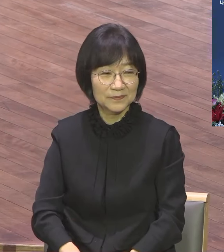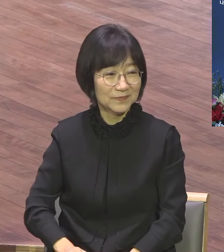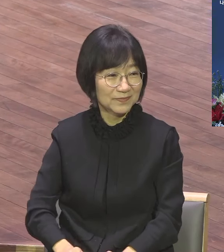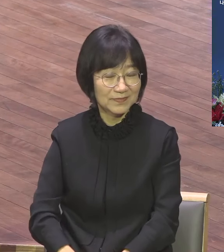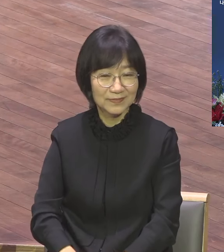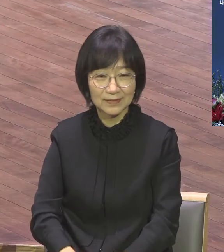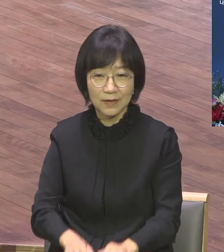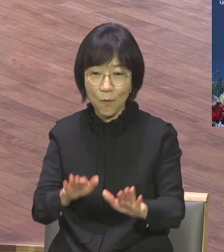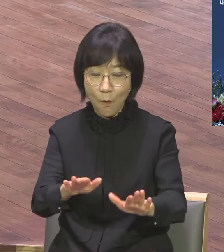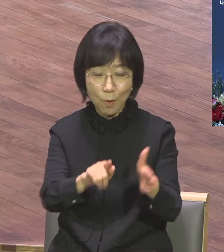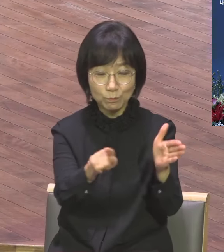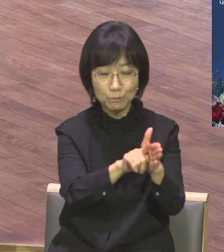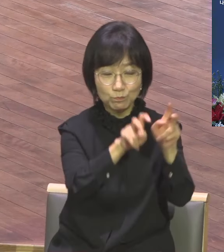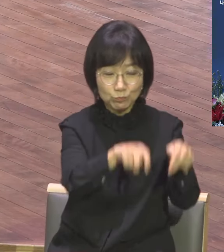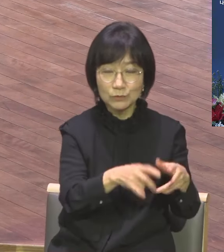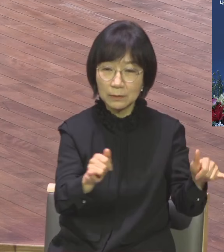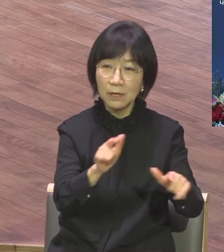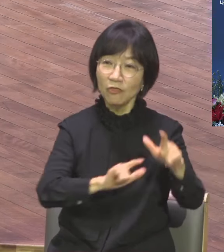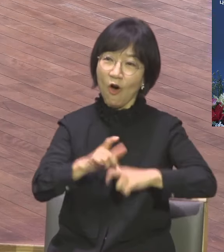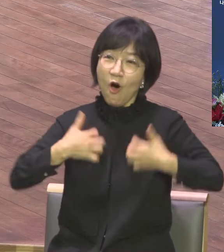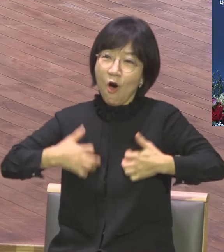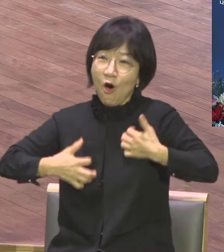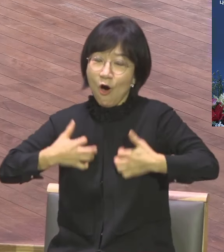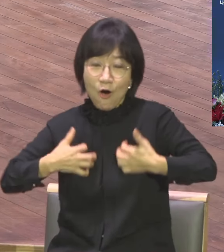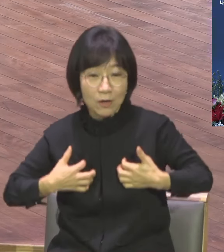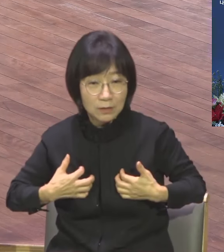불신자들이 더 즐거워하는 날이에요. 불신자들이.